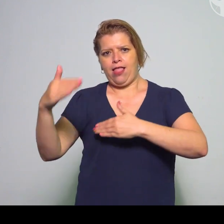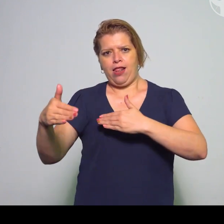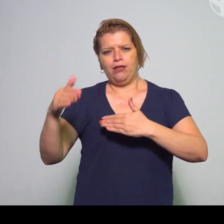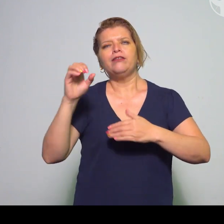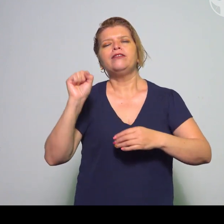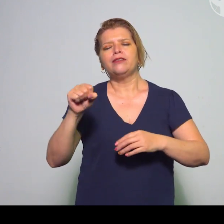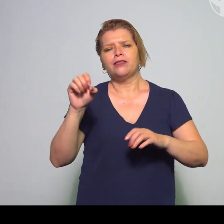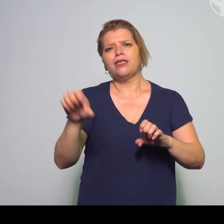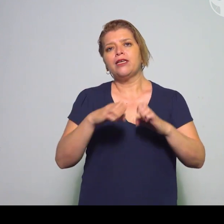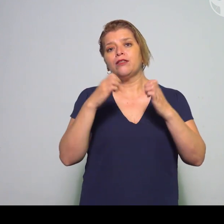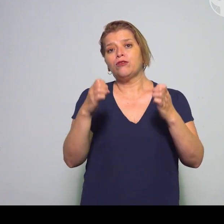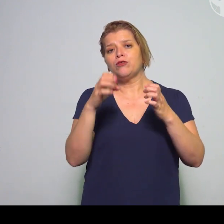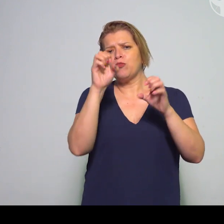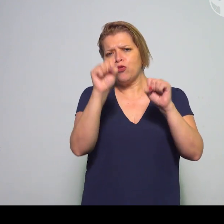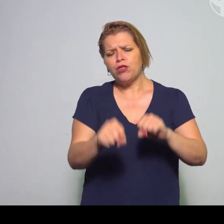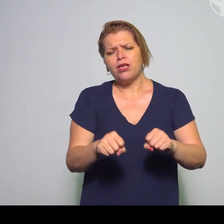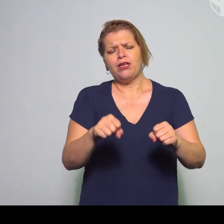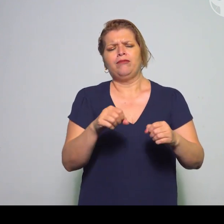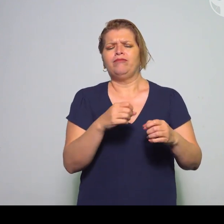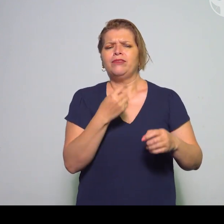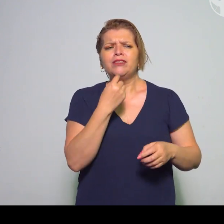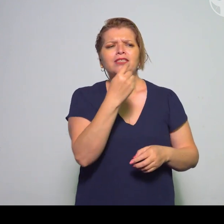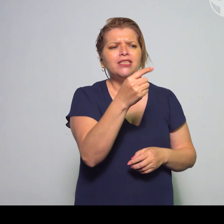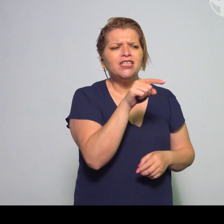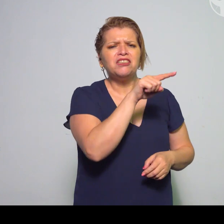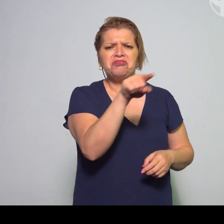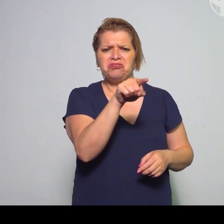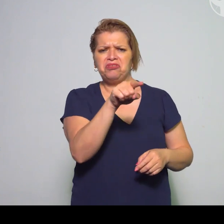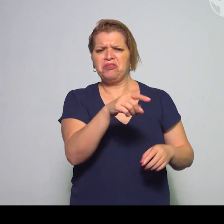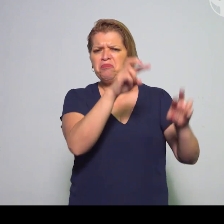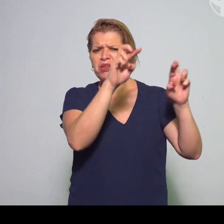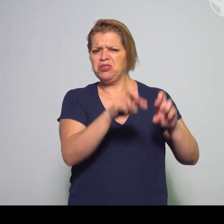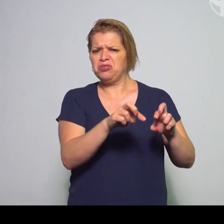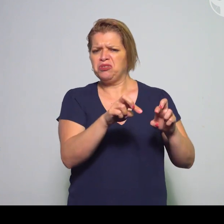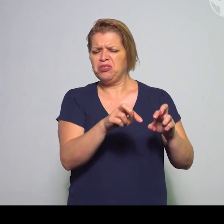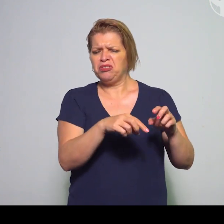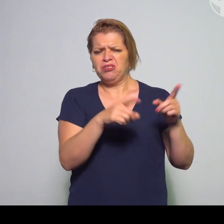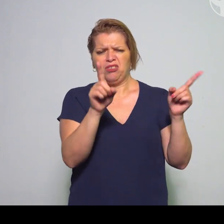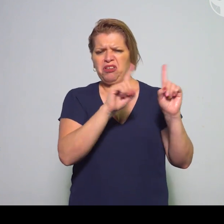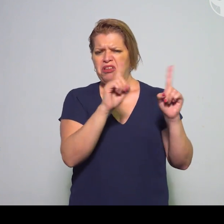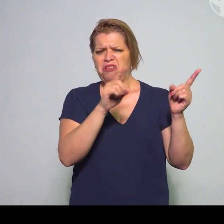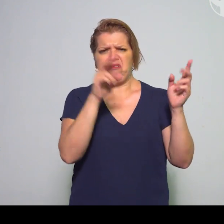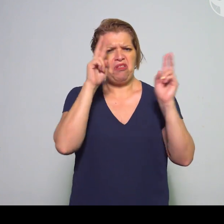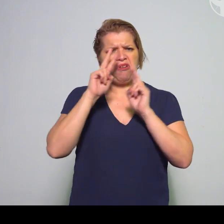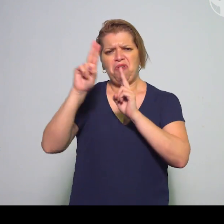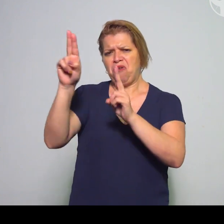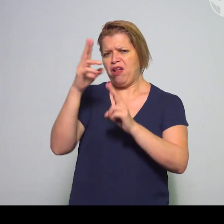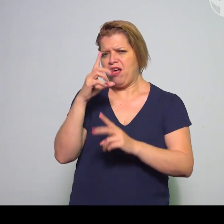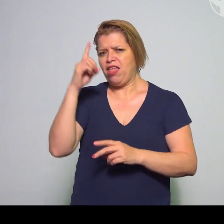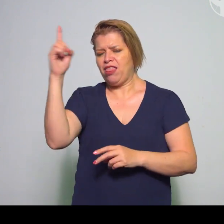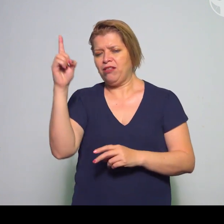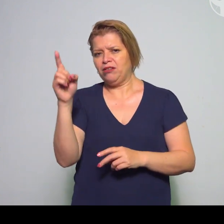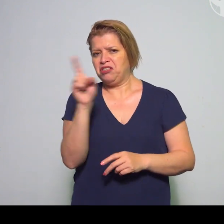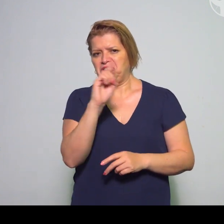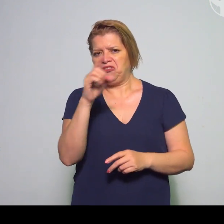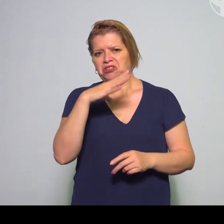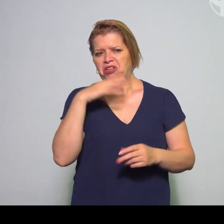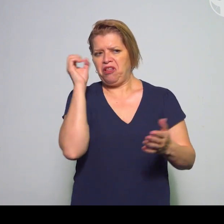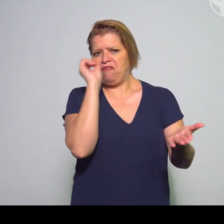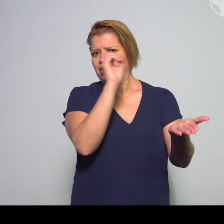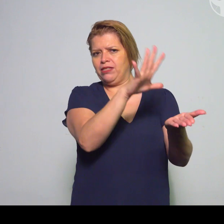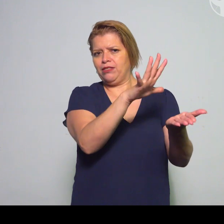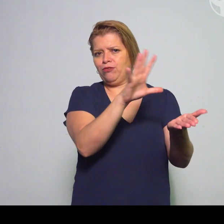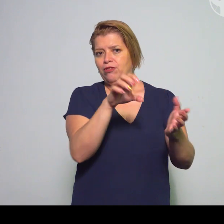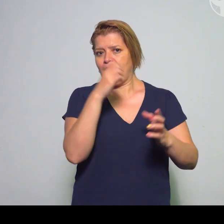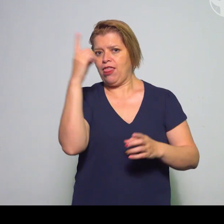podrían entonces ser etiquetados como gente que incluso deshonraba a Dios y por eso no tenían la